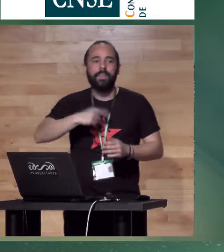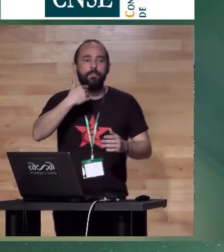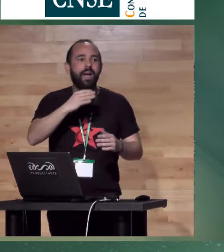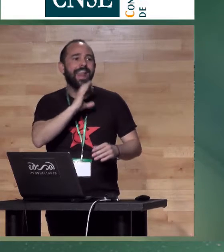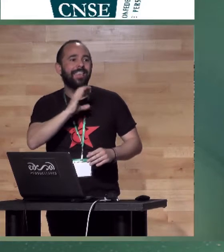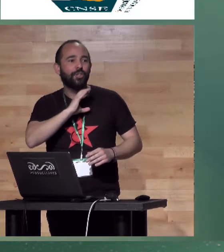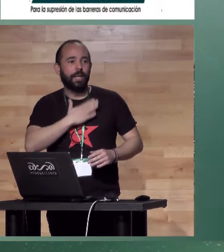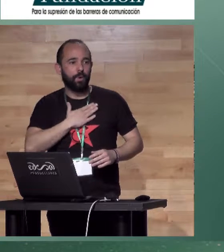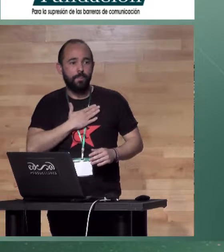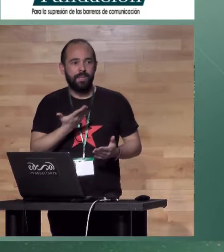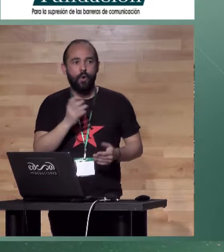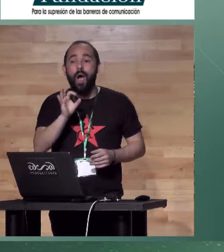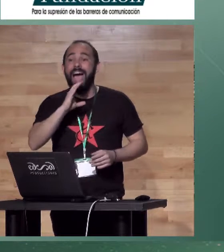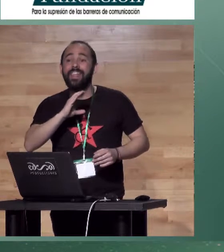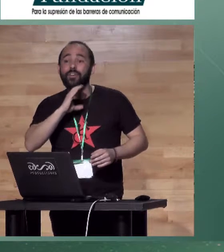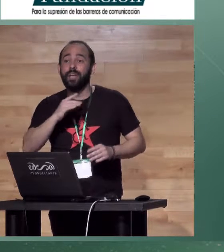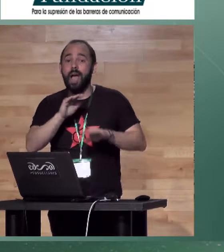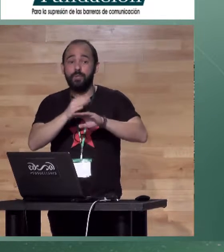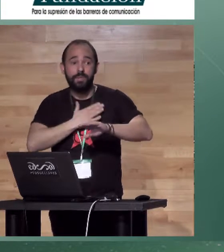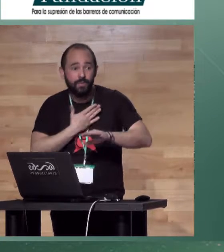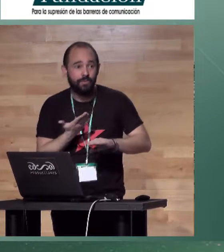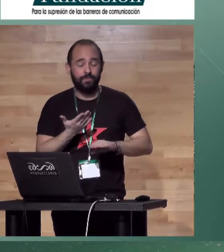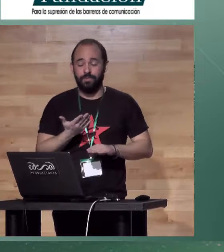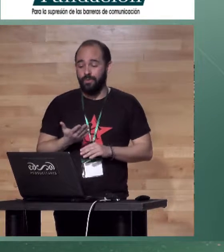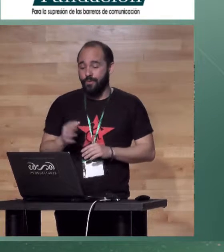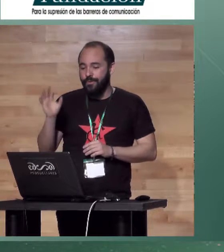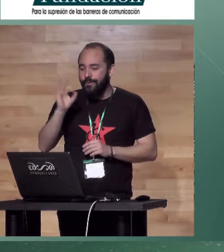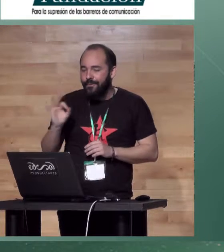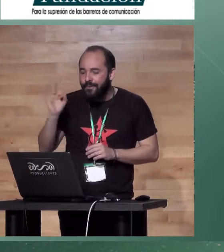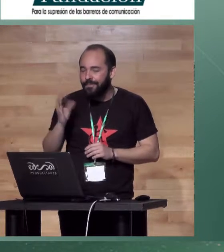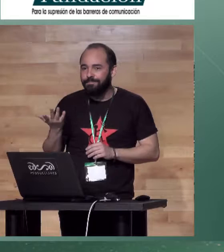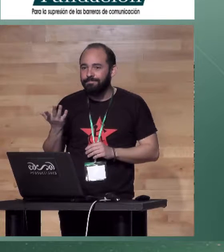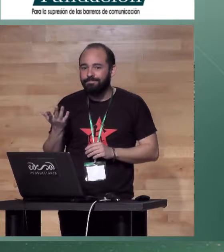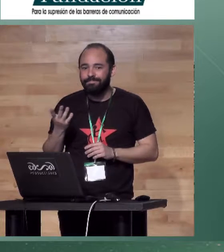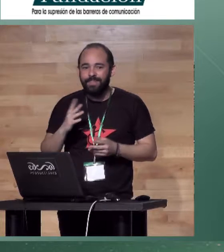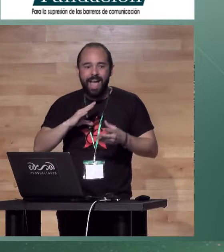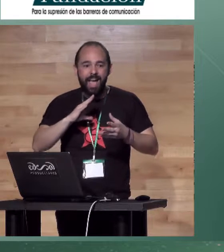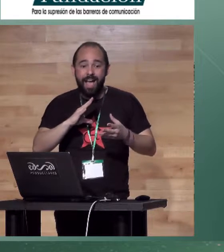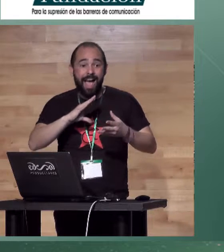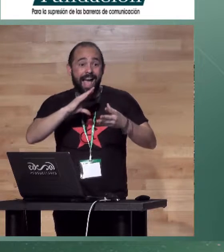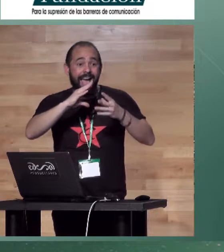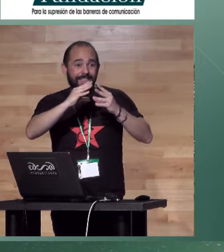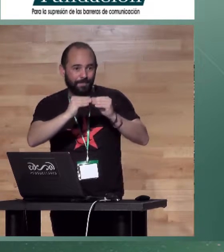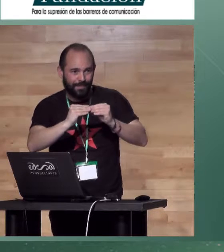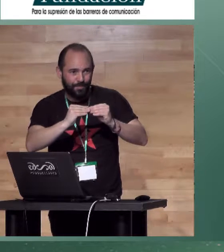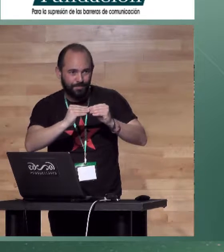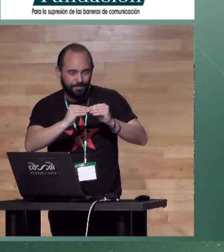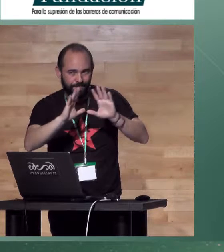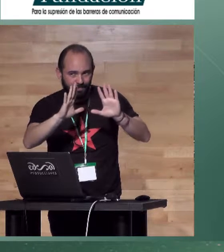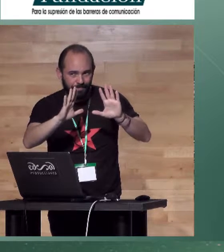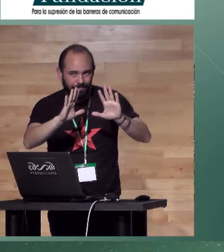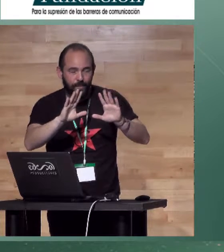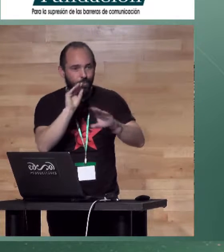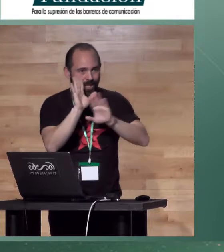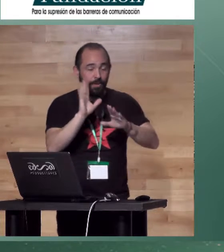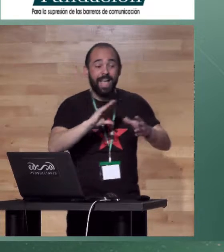que tú has vivido o una anécdota propia. Una anécdota que me ha pasado a mí, me parece curioso y lo quiero plasmar, una idea o una idea de un